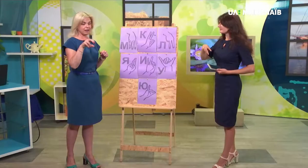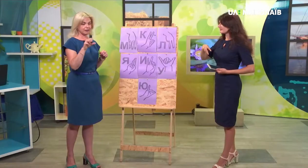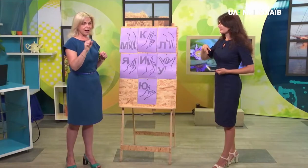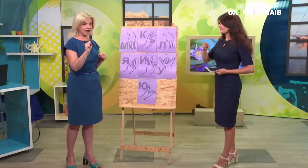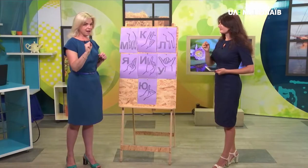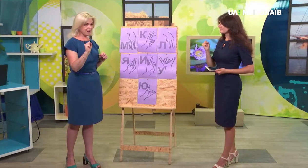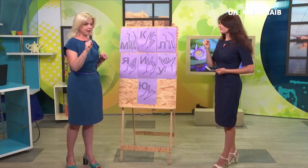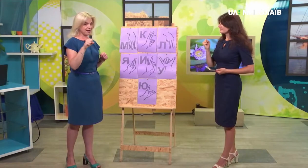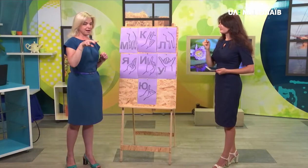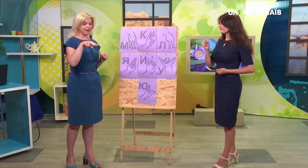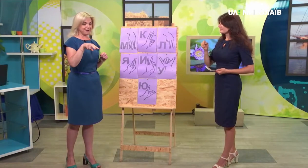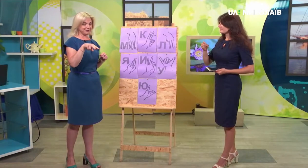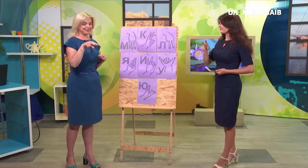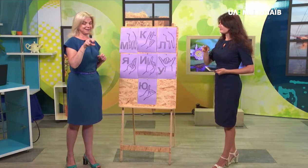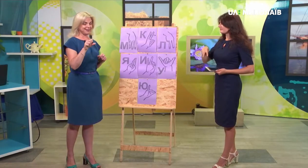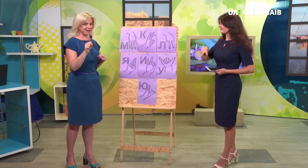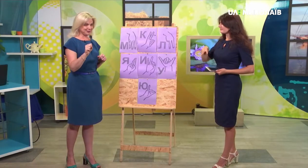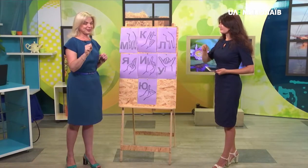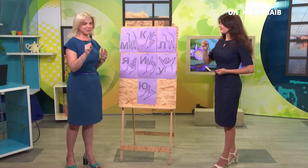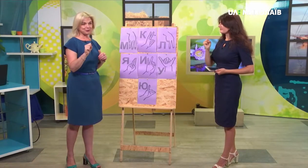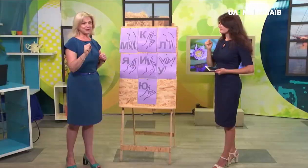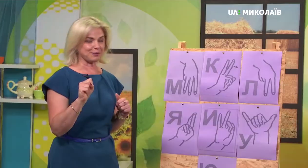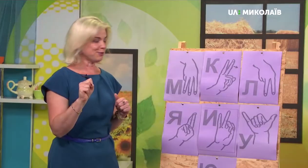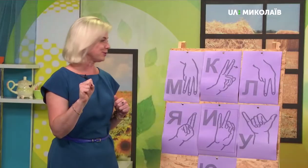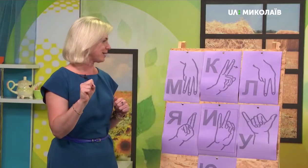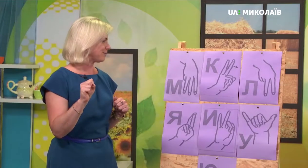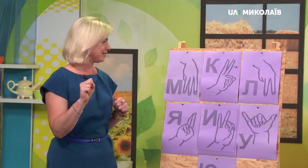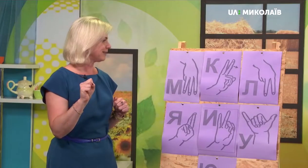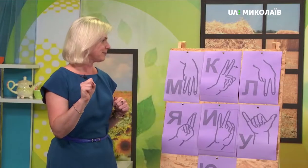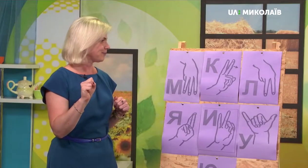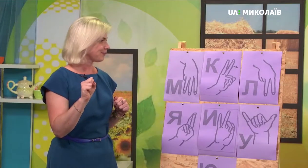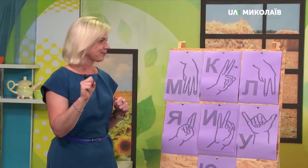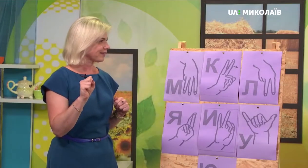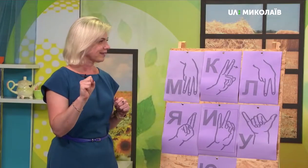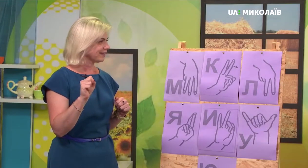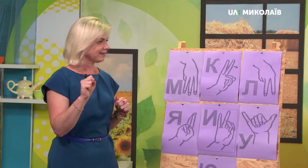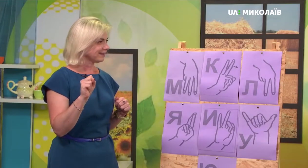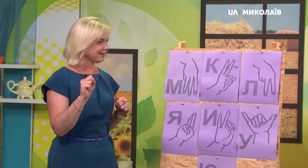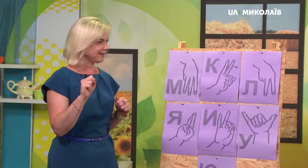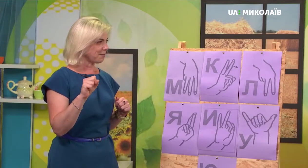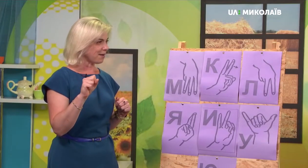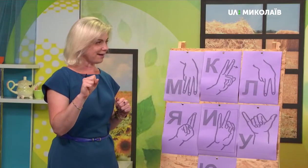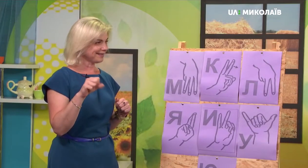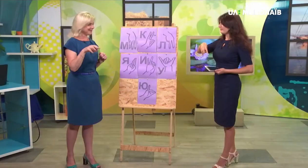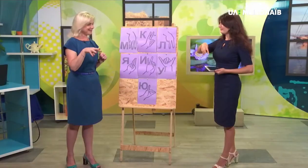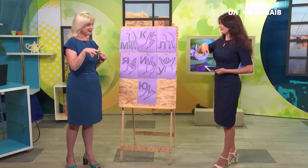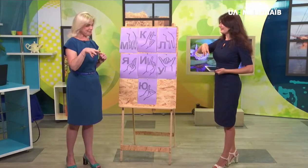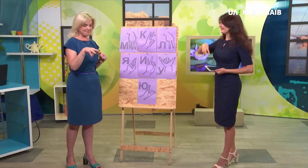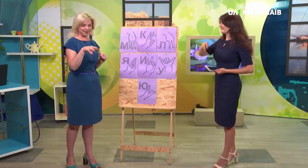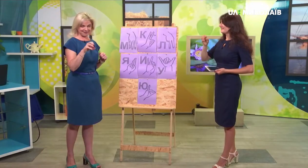«Ла», «ла». Ну так, повторимо, так? Або «ла», «ма». Ма. Ма,